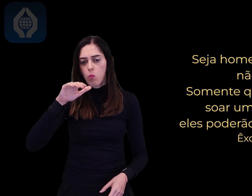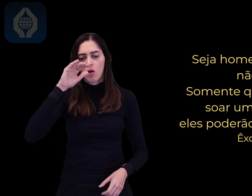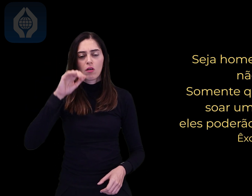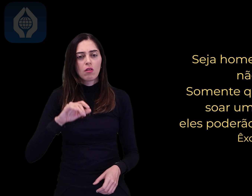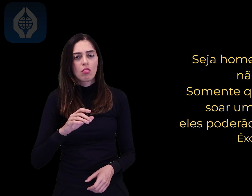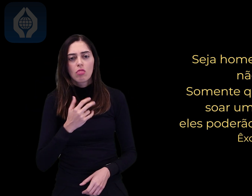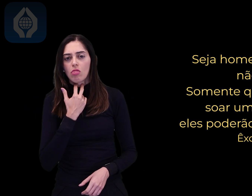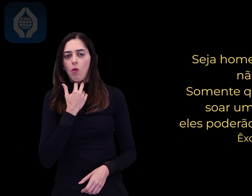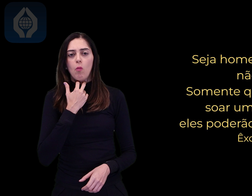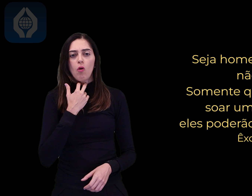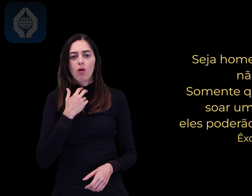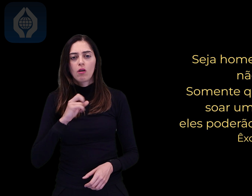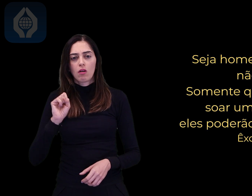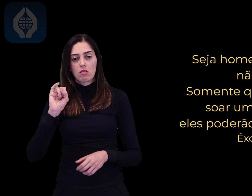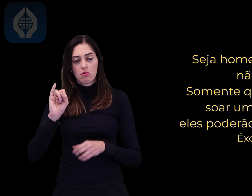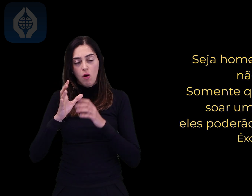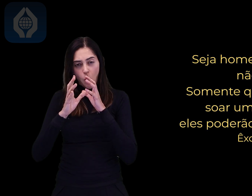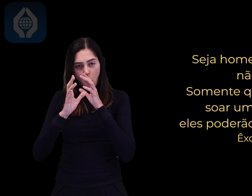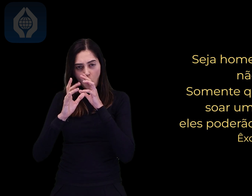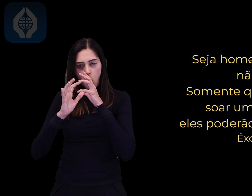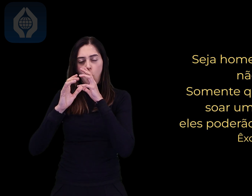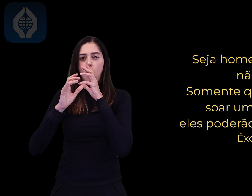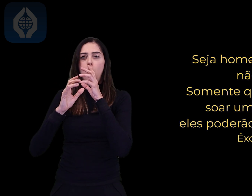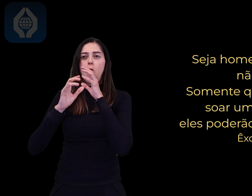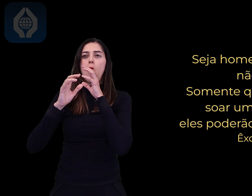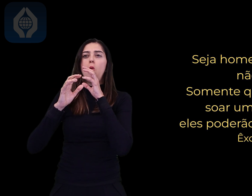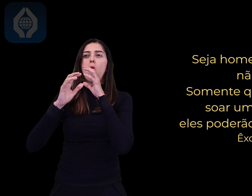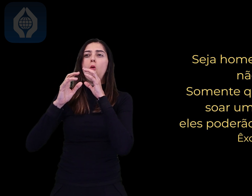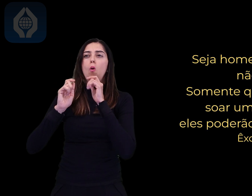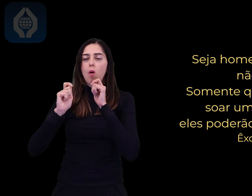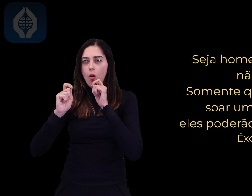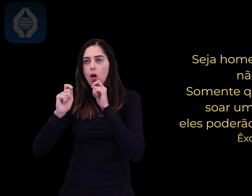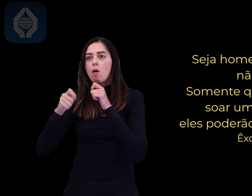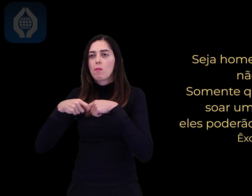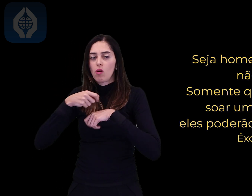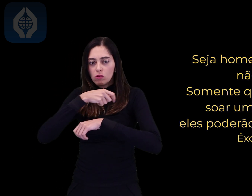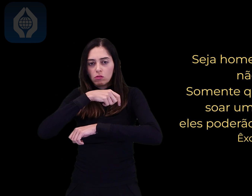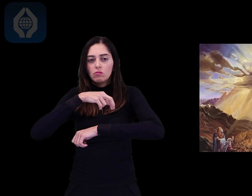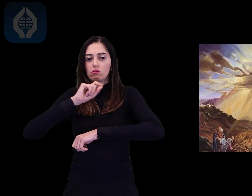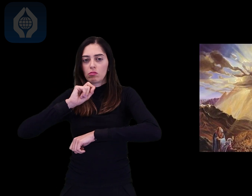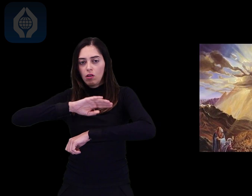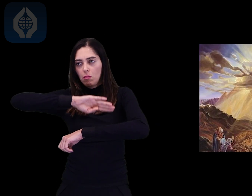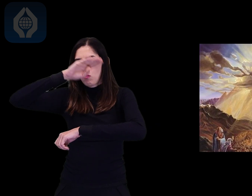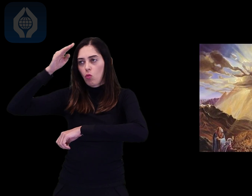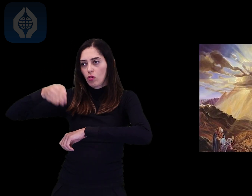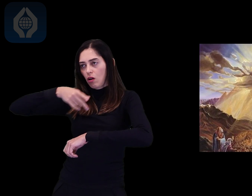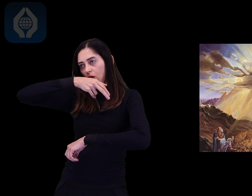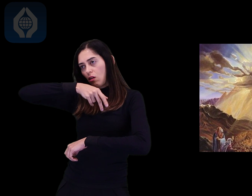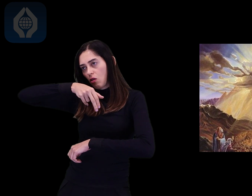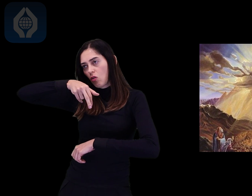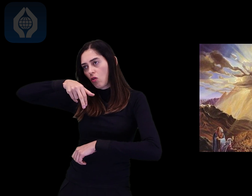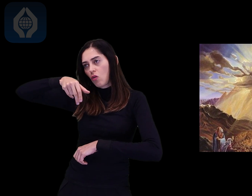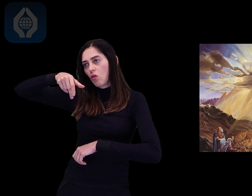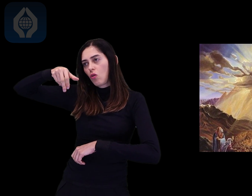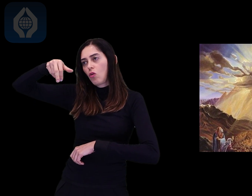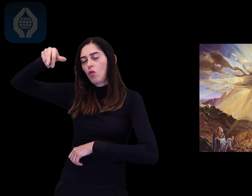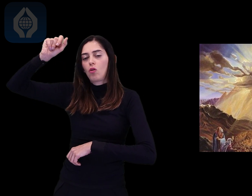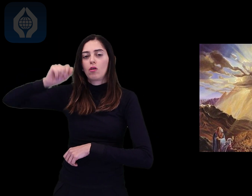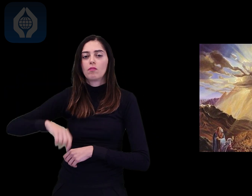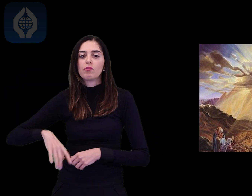viverá. Somente quando a corneta soar um toque longo, eles poderão subir ao monte. Deus disse